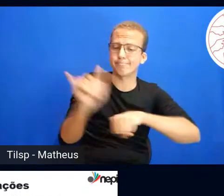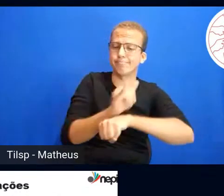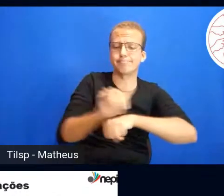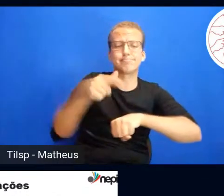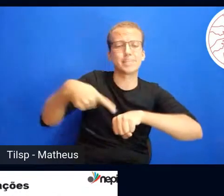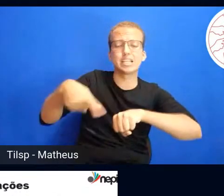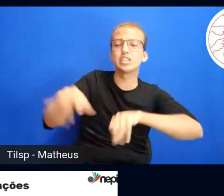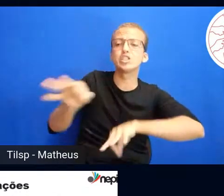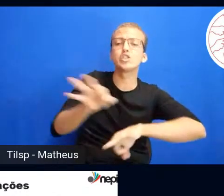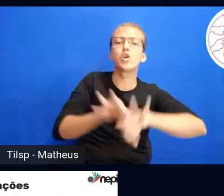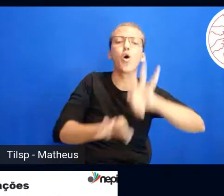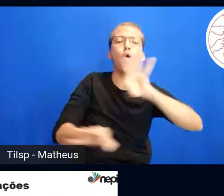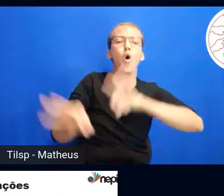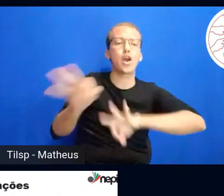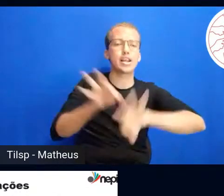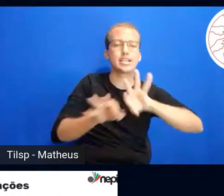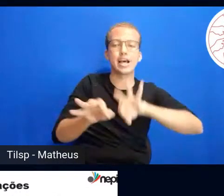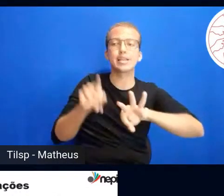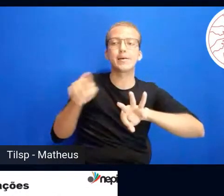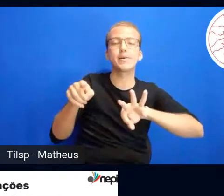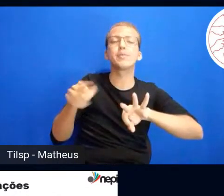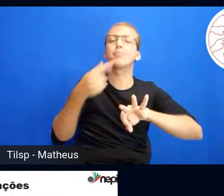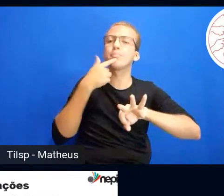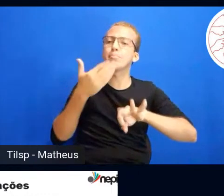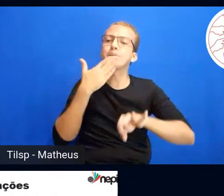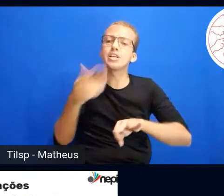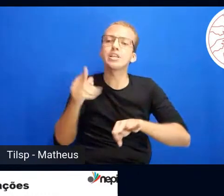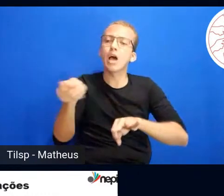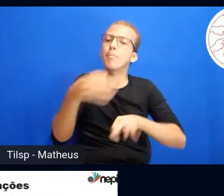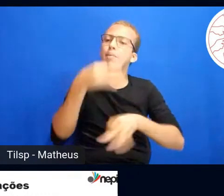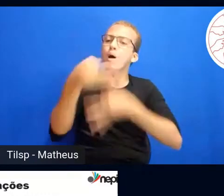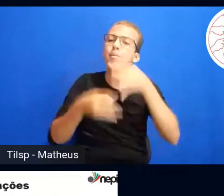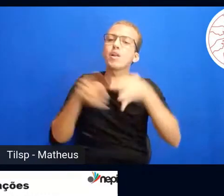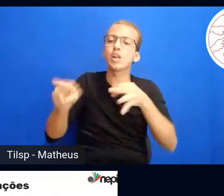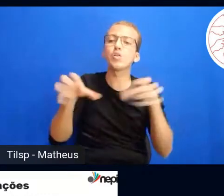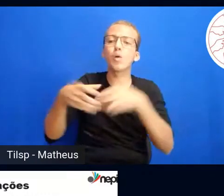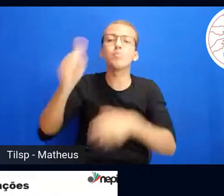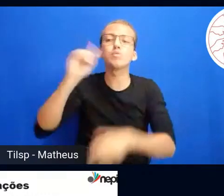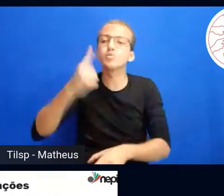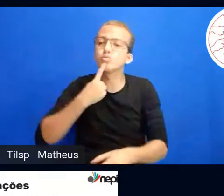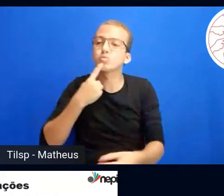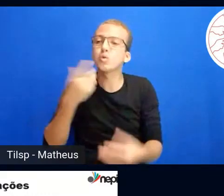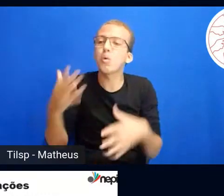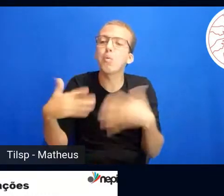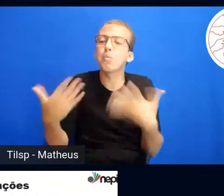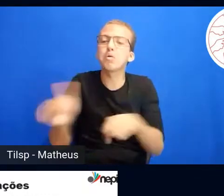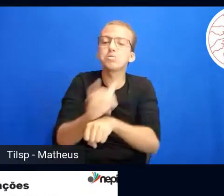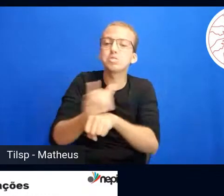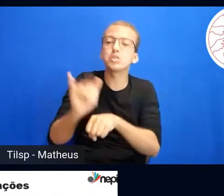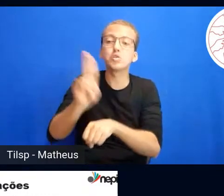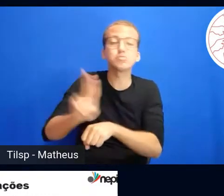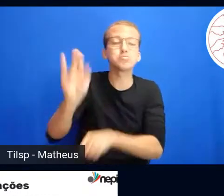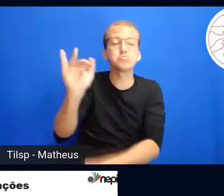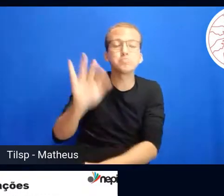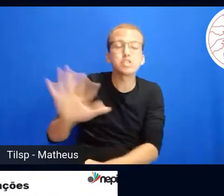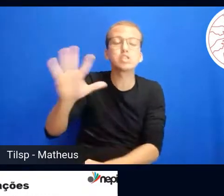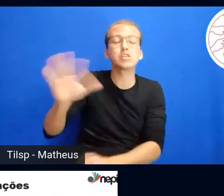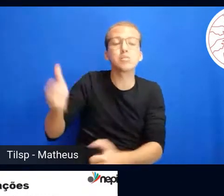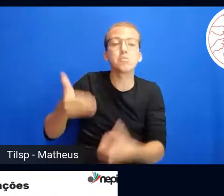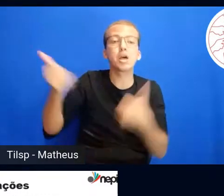apresentadas pelos próprios né, que era essa a nossa proposta de aplicação e intervenção. O próximo slide, por